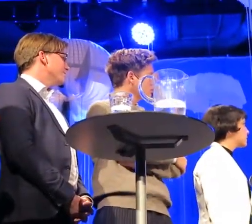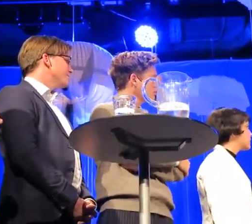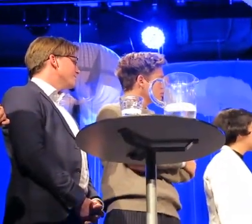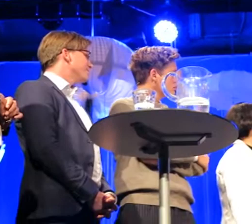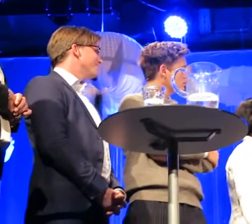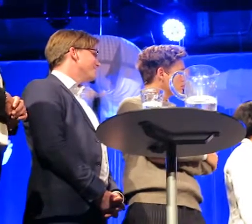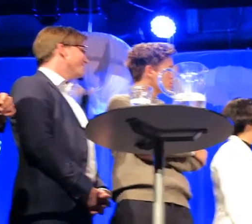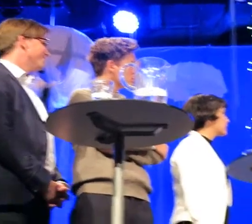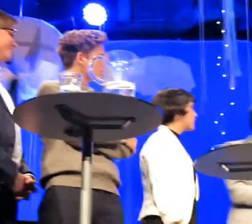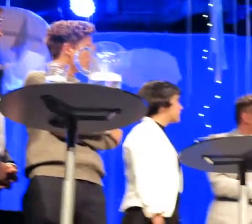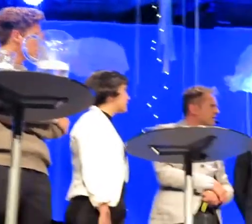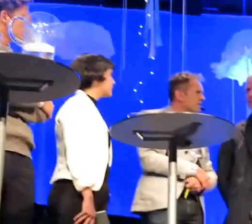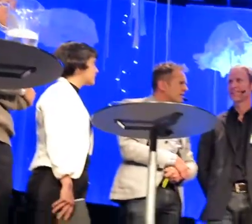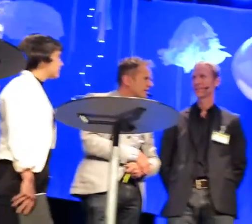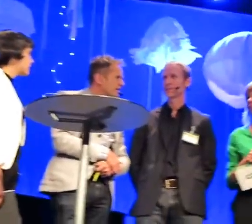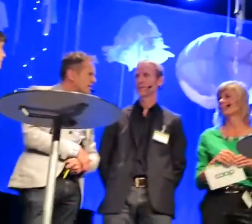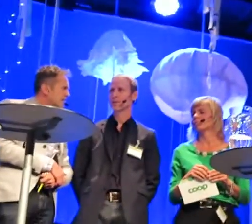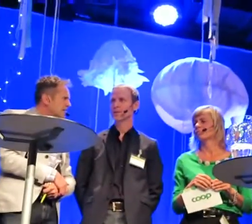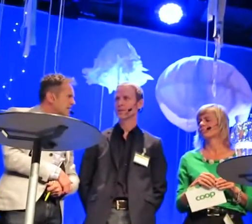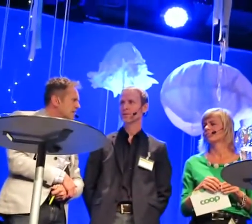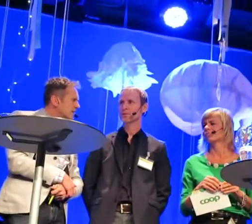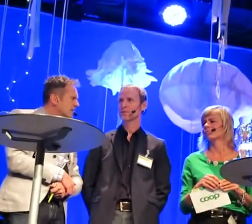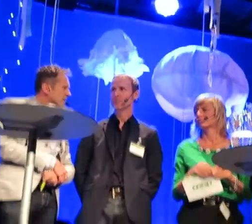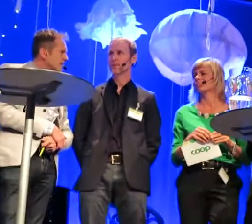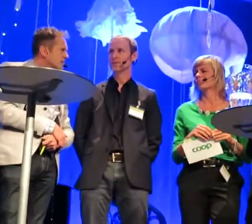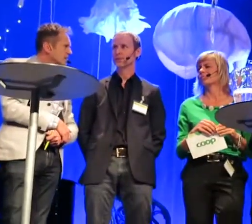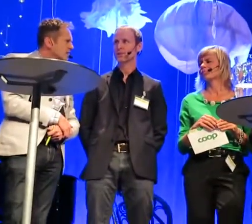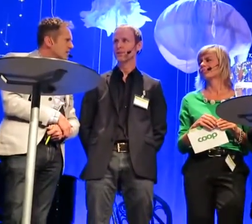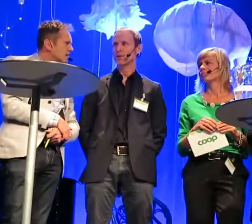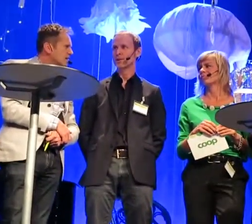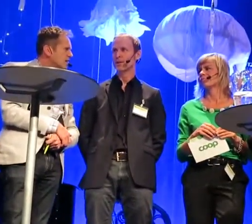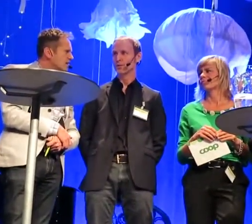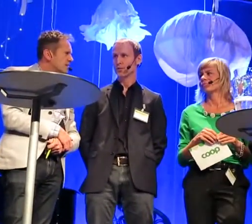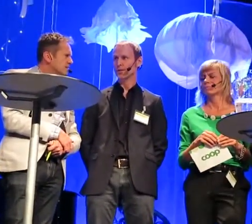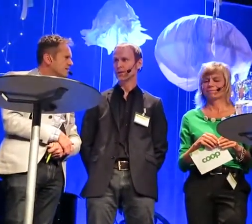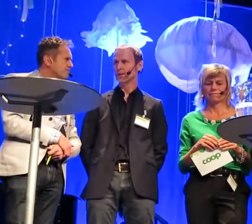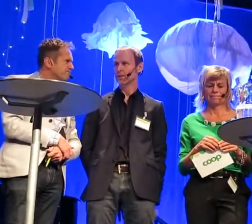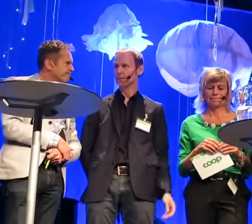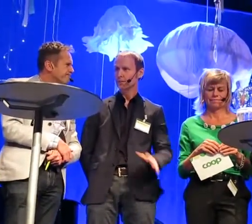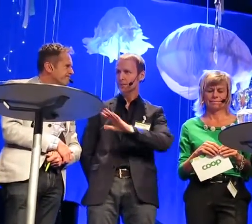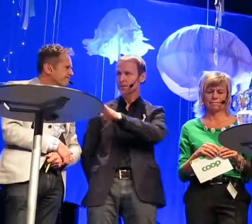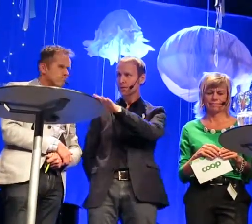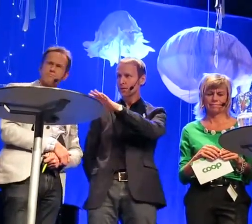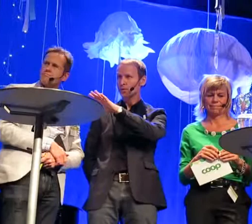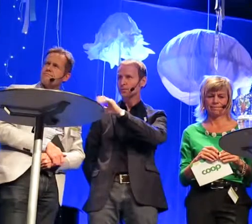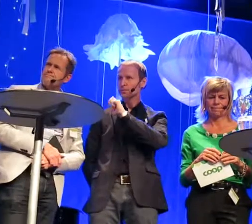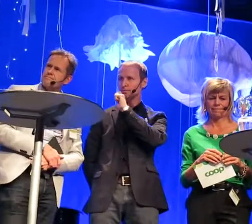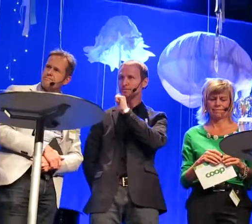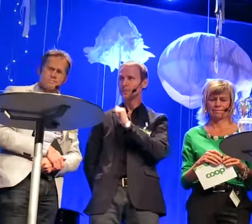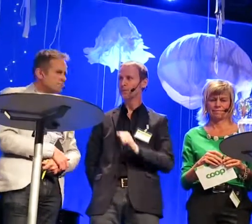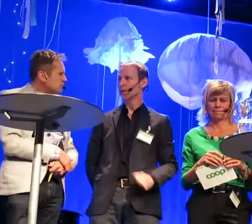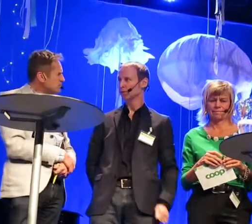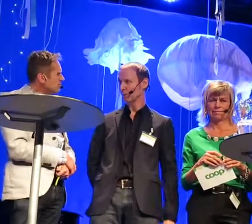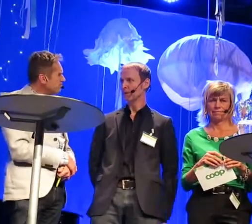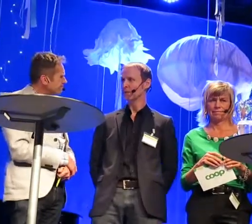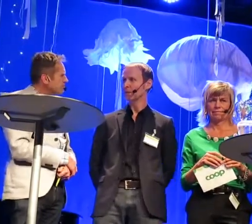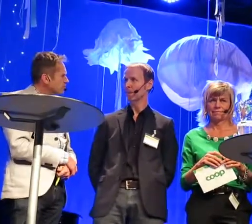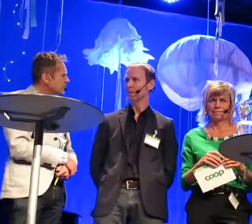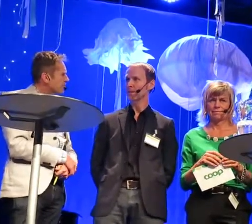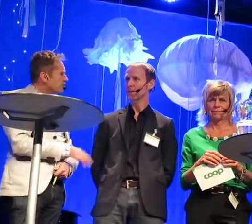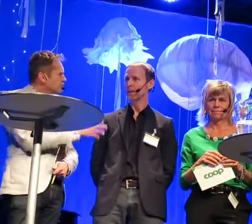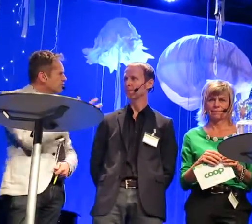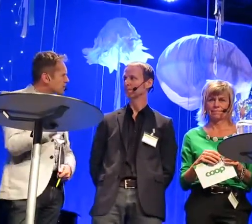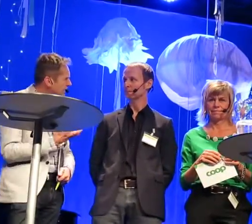Sänkningen på återvinningen där, hur känns det med den? Jag saknade det tydliga svaret därifrån, men det kanske var man är överens om